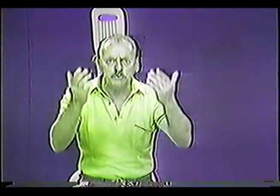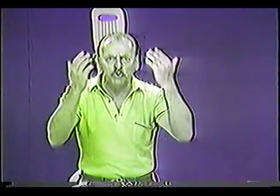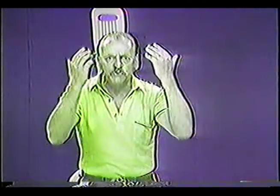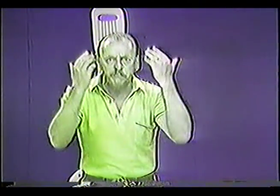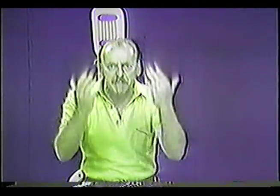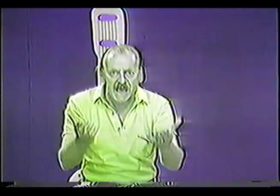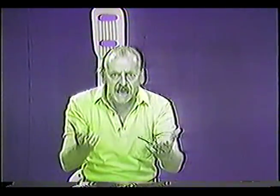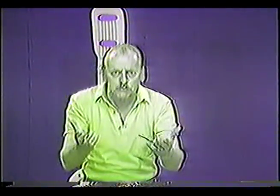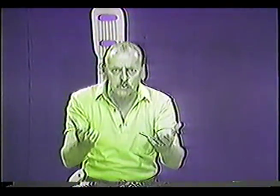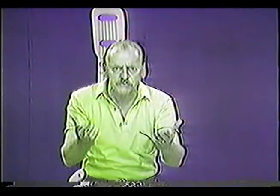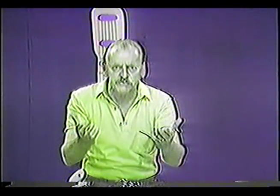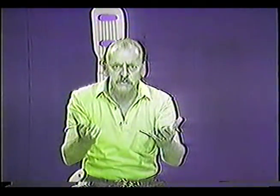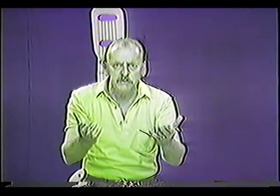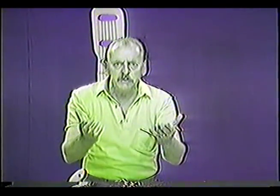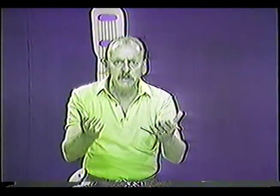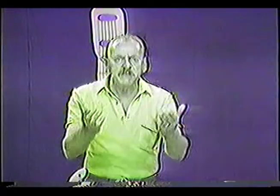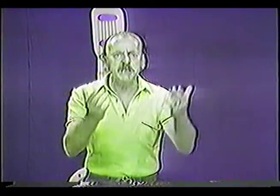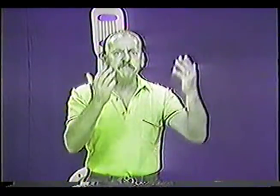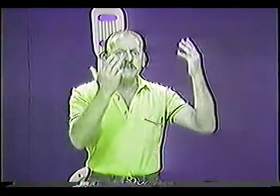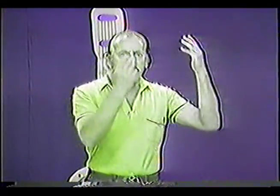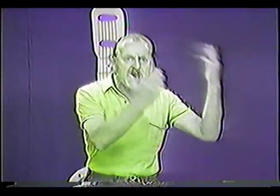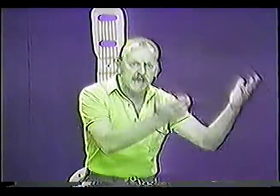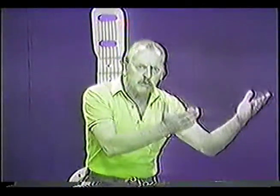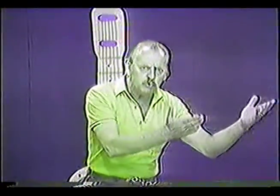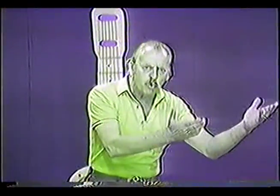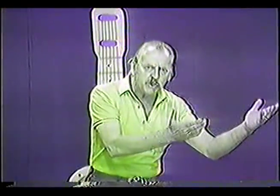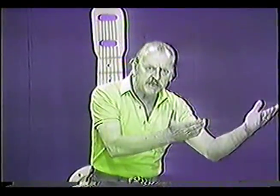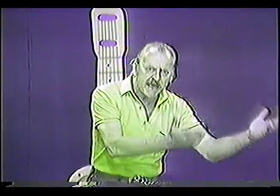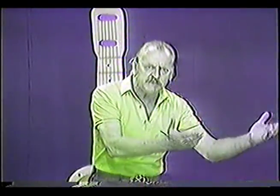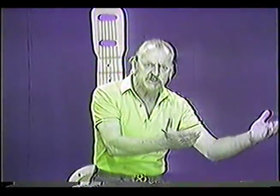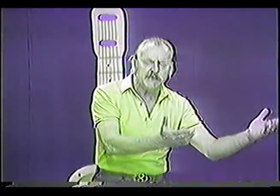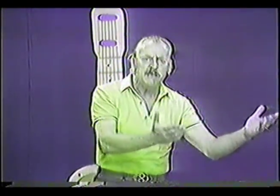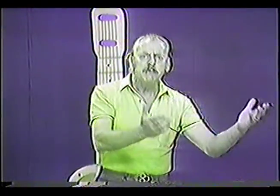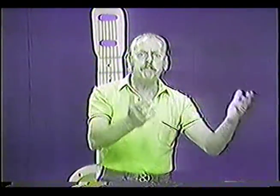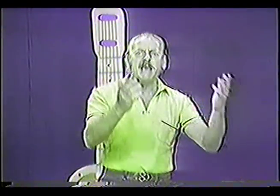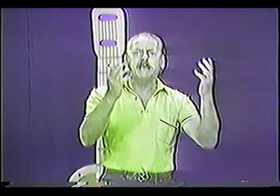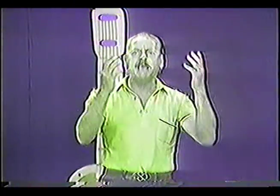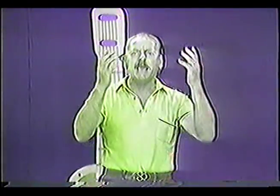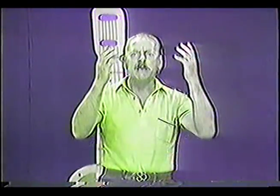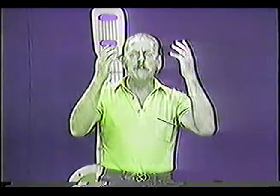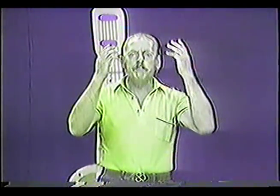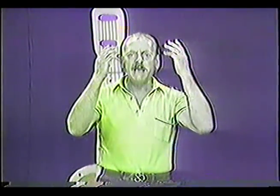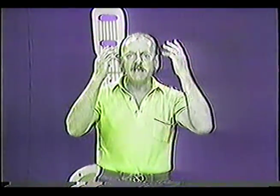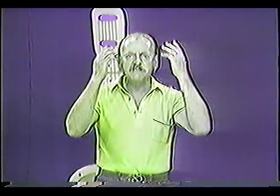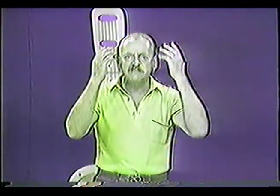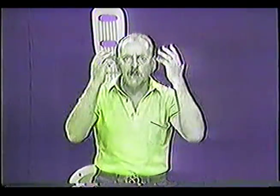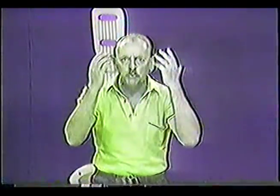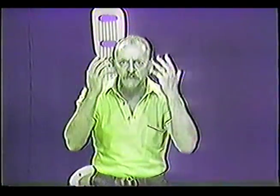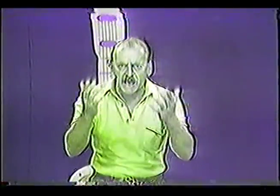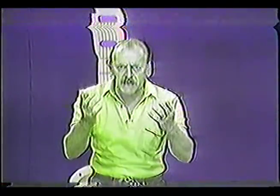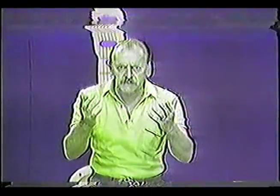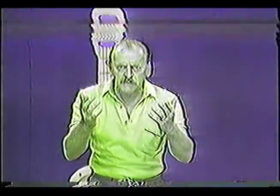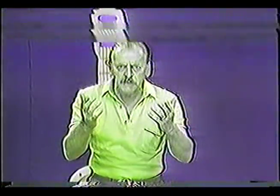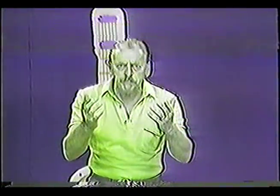dos magos que vieram do Oriente para quê? Para saudar,